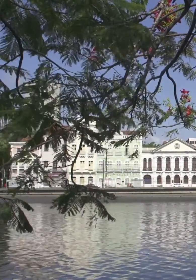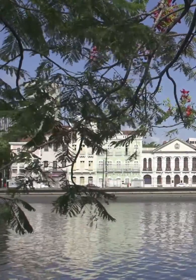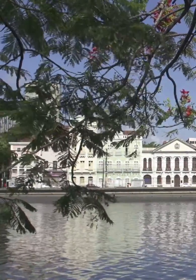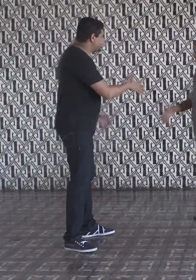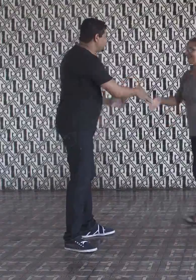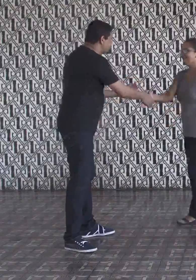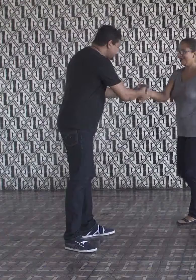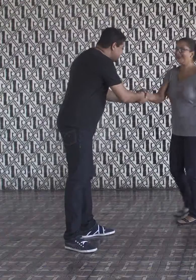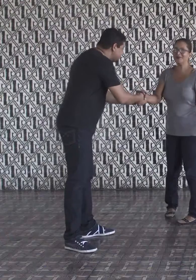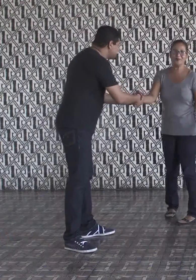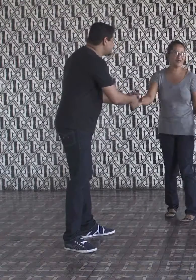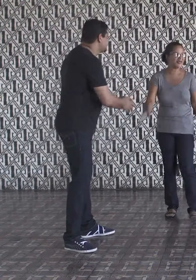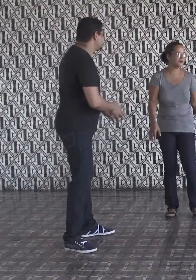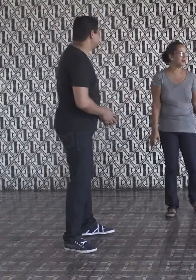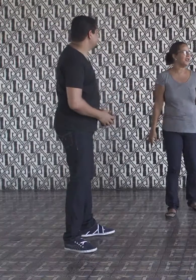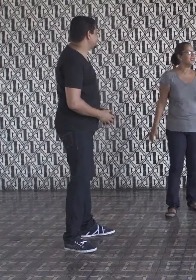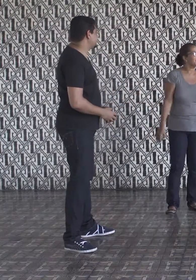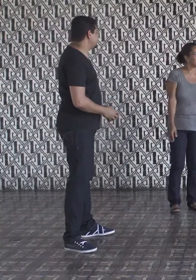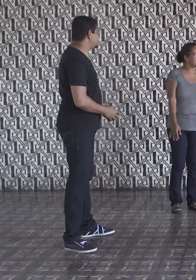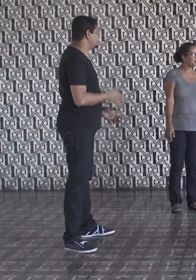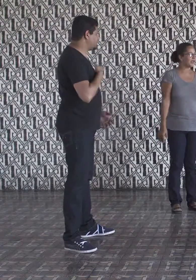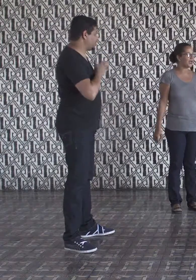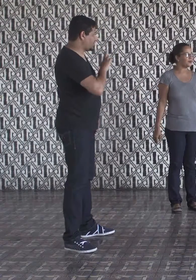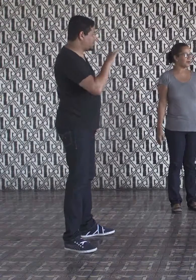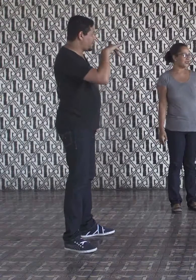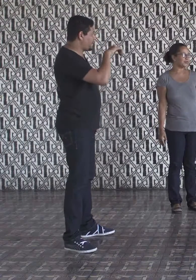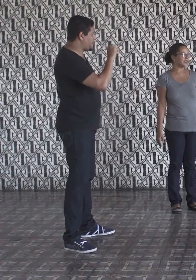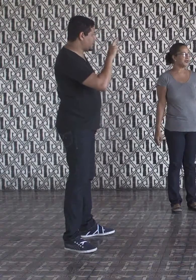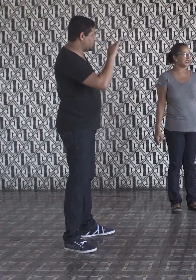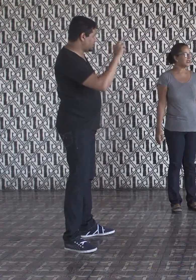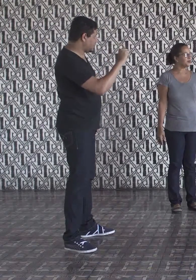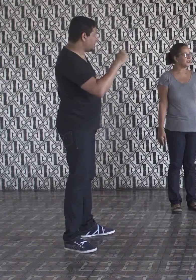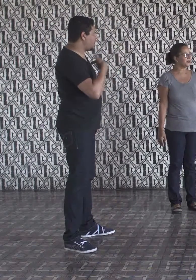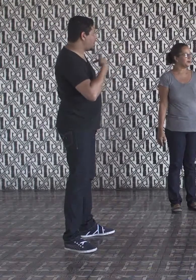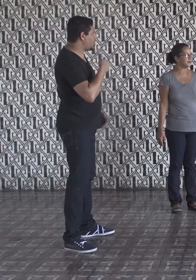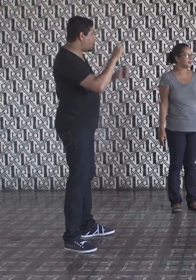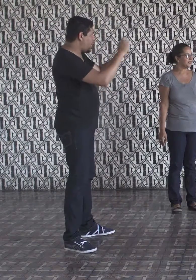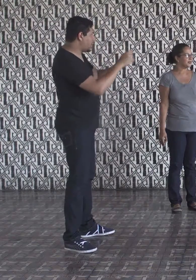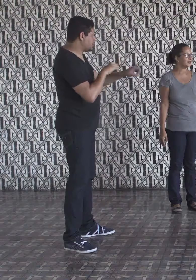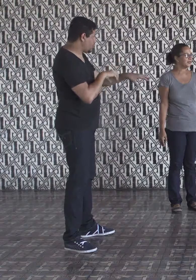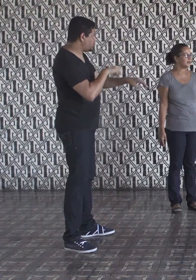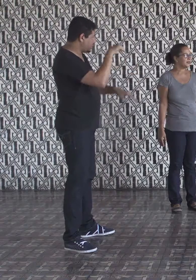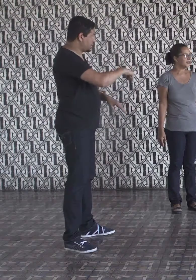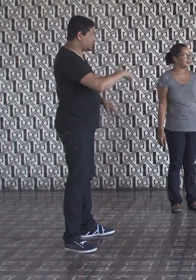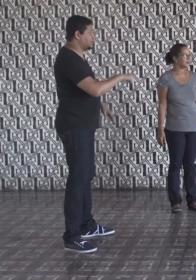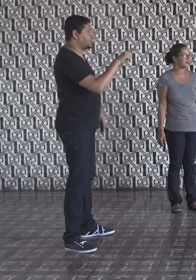longe Tudo bem? Olá, tudo bem Eu sou Maria do Carmo, sou arte educadora daqui do museu Olá Maria, tudo bem? Meu nome é Milton,